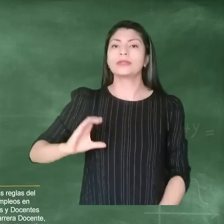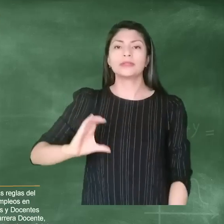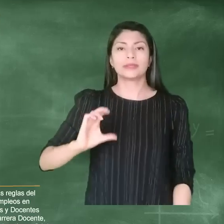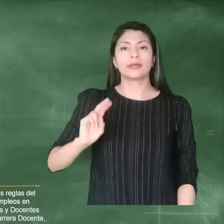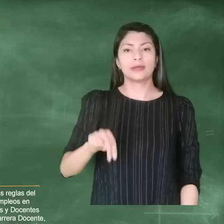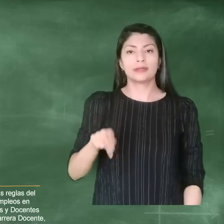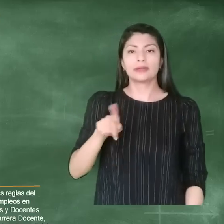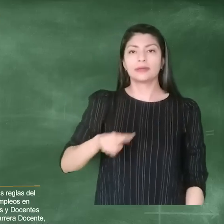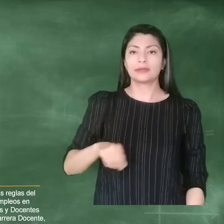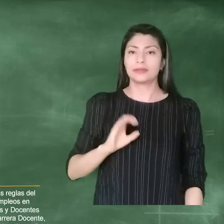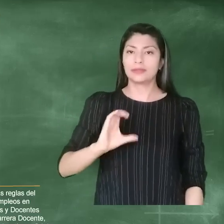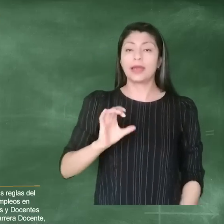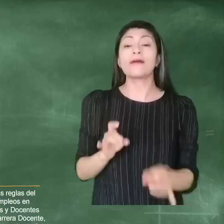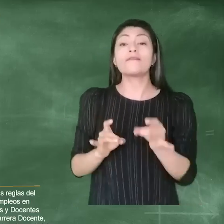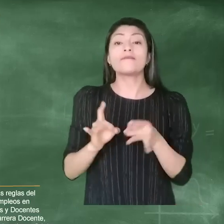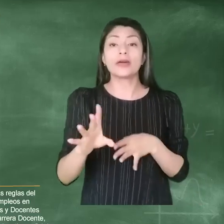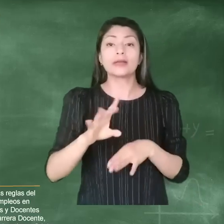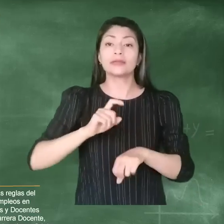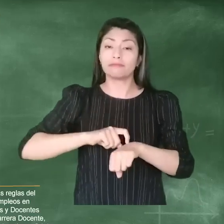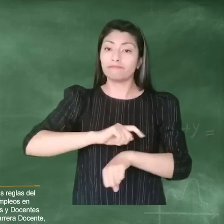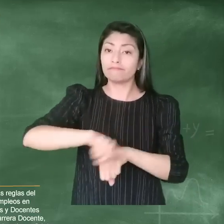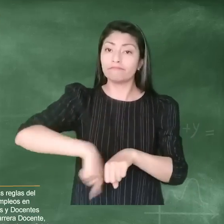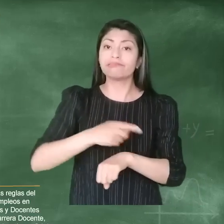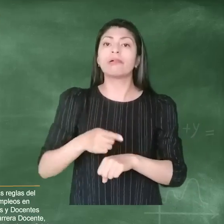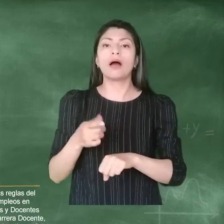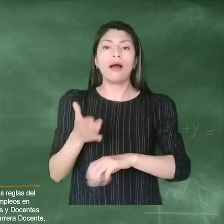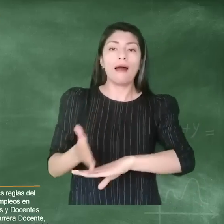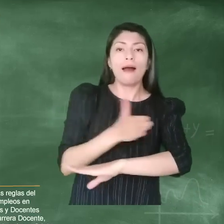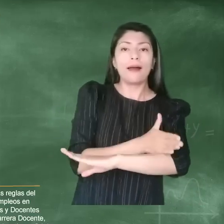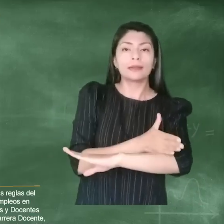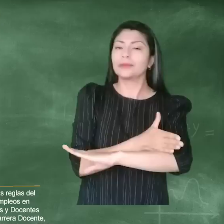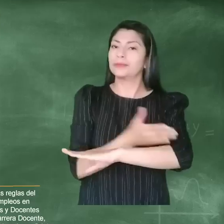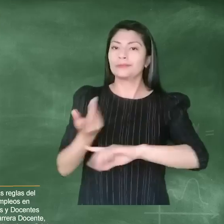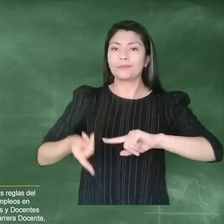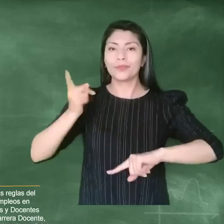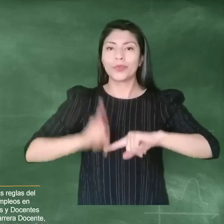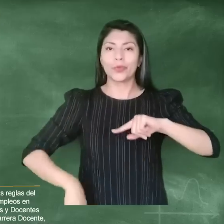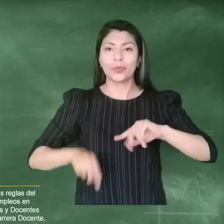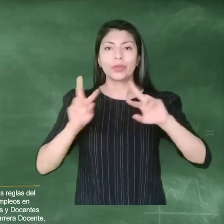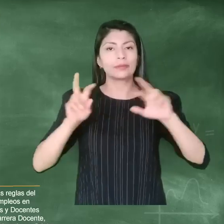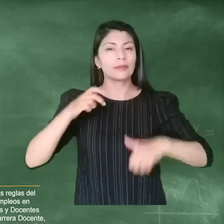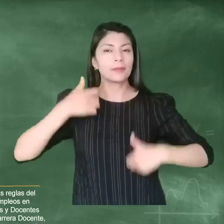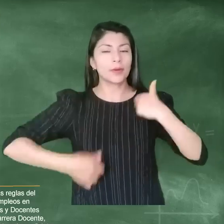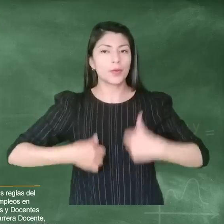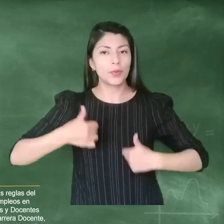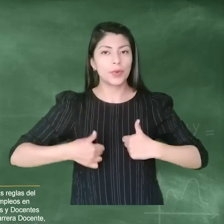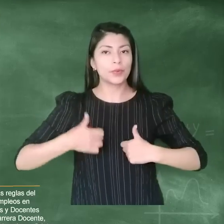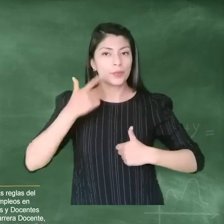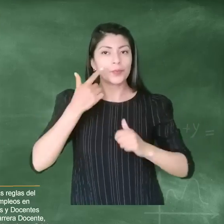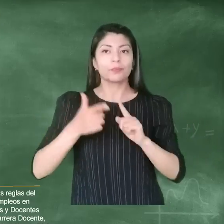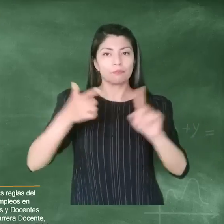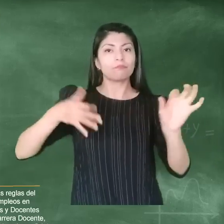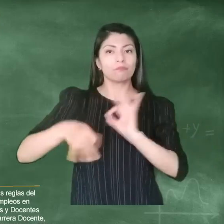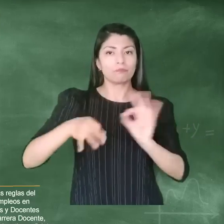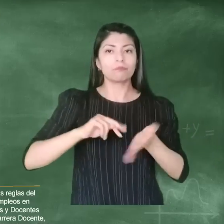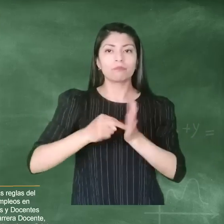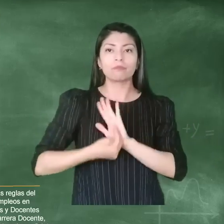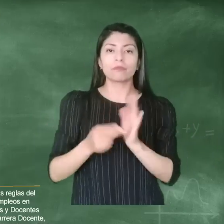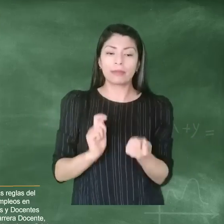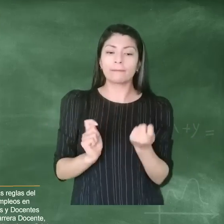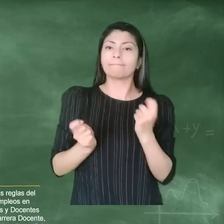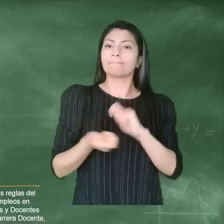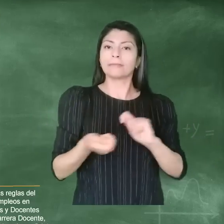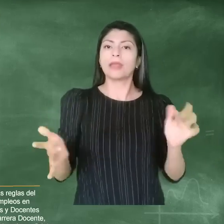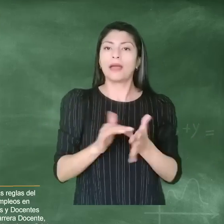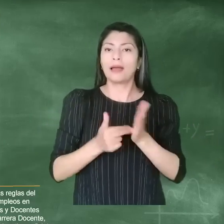pruebas por la CNSC. Las fechas y horas no podrán anticiparse a las previstas inicialmente.